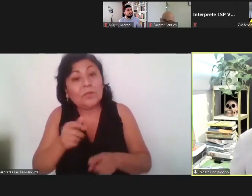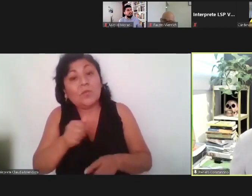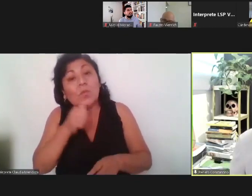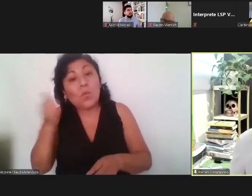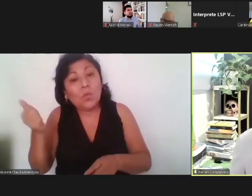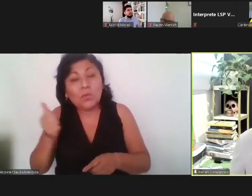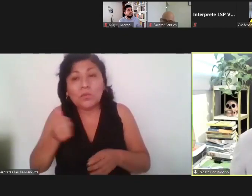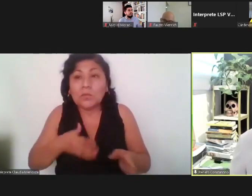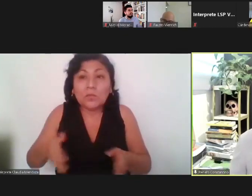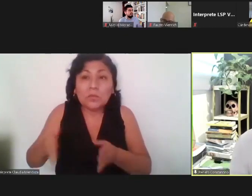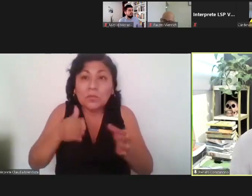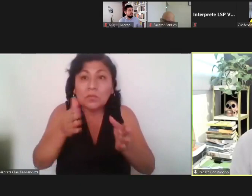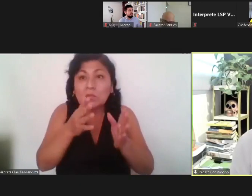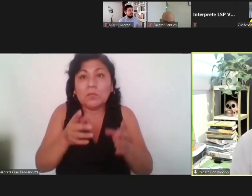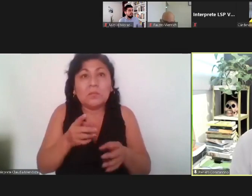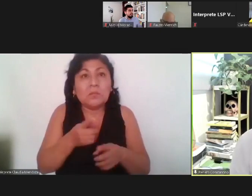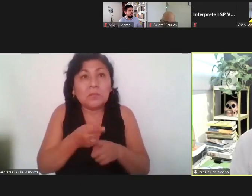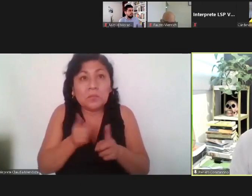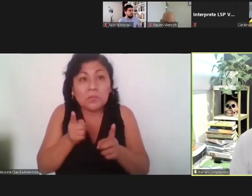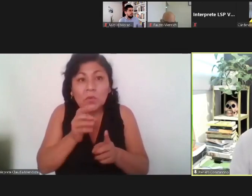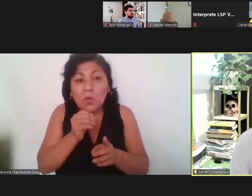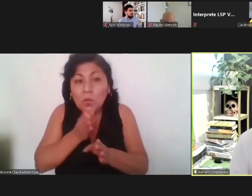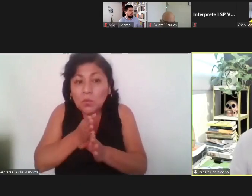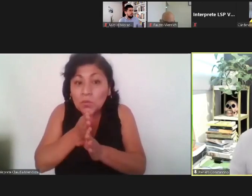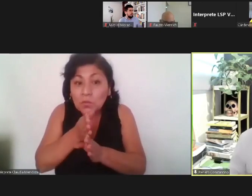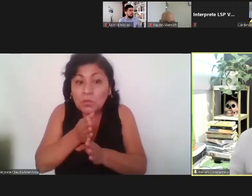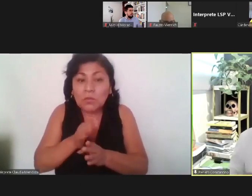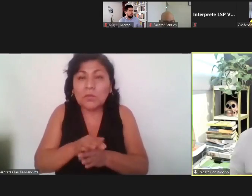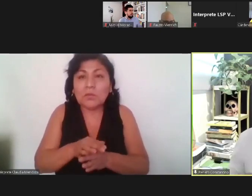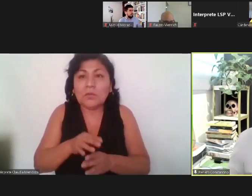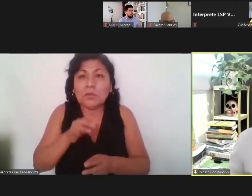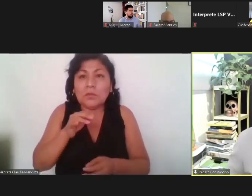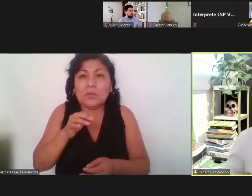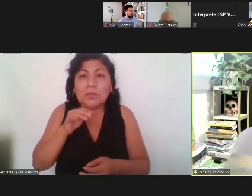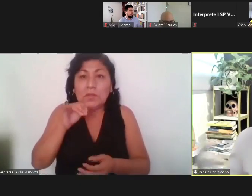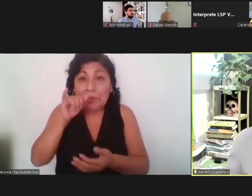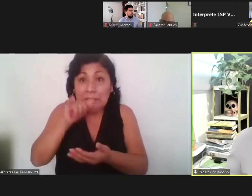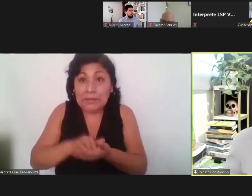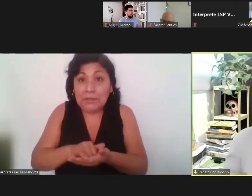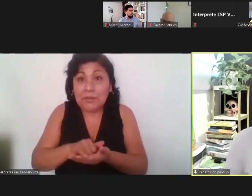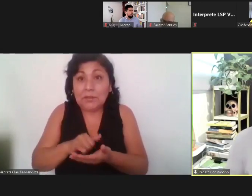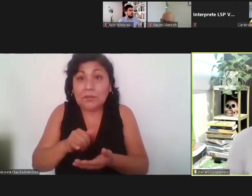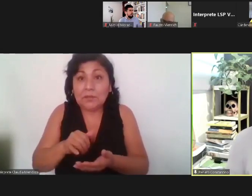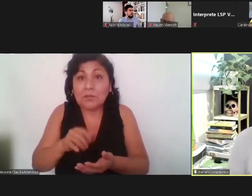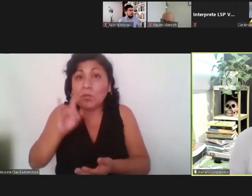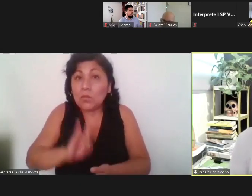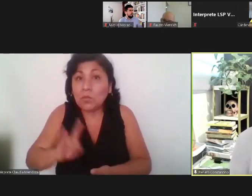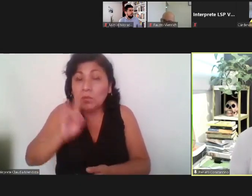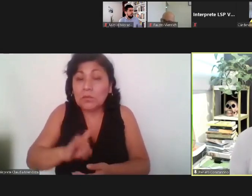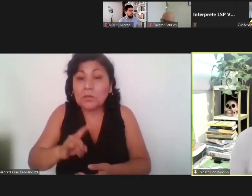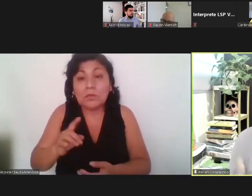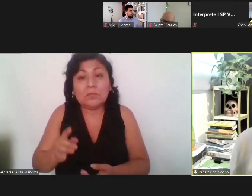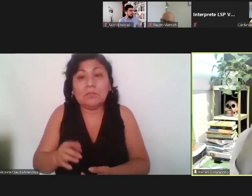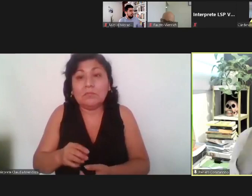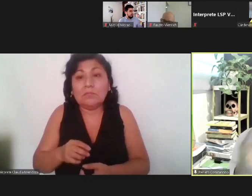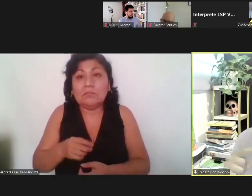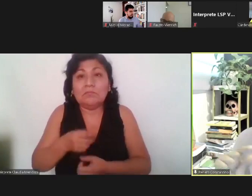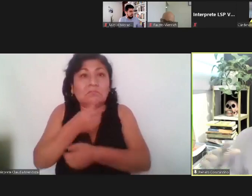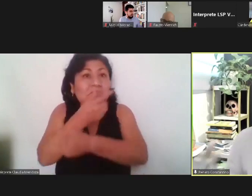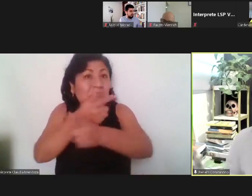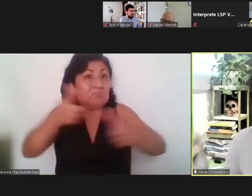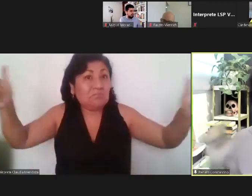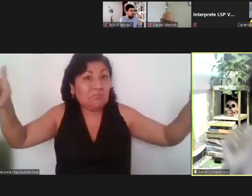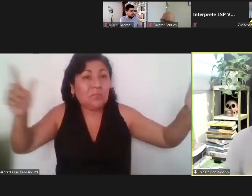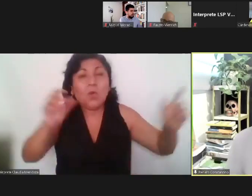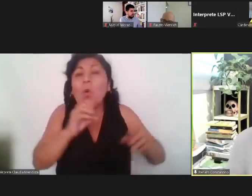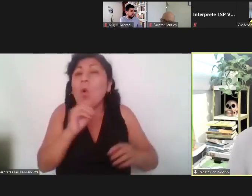han trabajado también bajo la idea de cuáles son los usos permitidos generales, como usualmente se entiende, por ejemplo, el